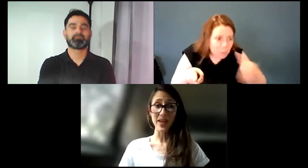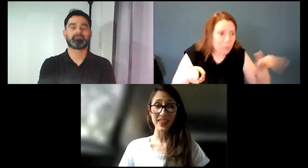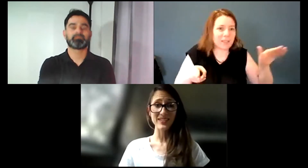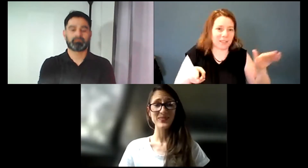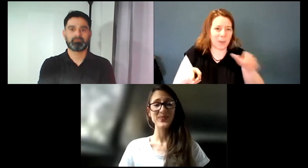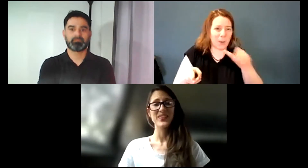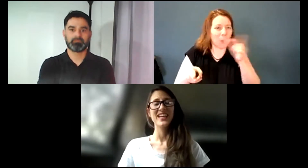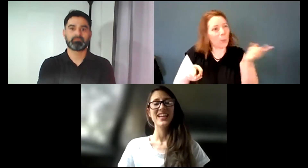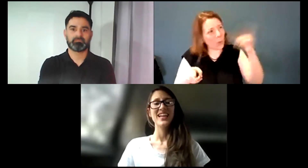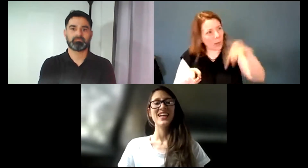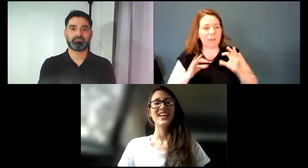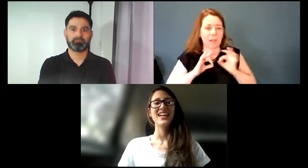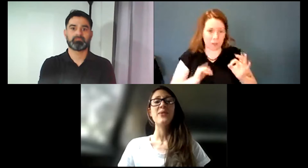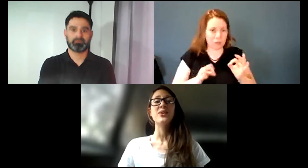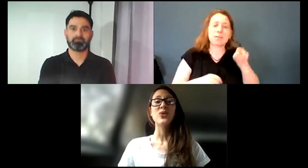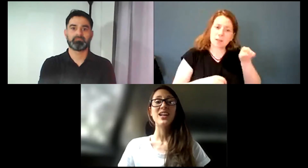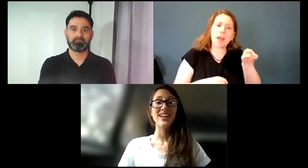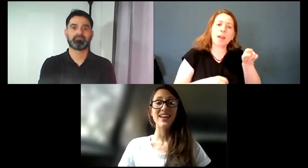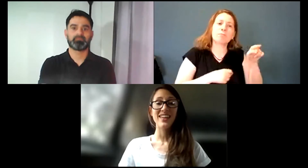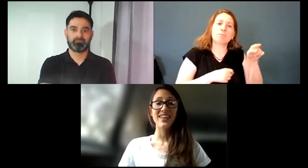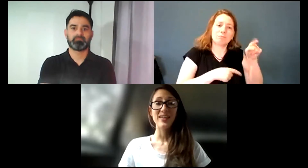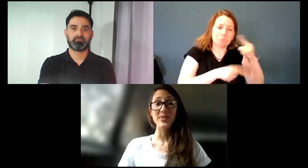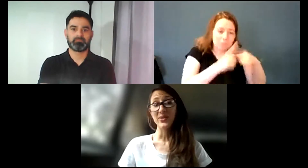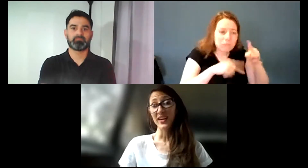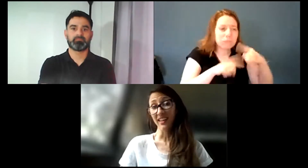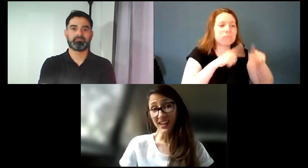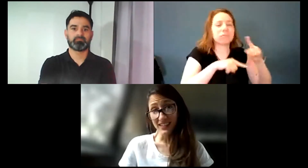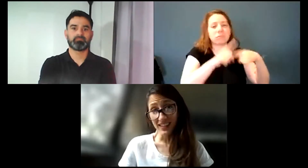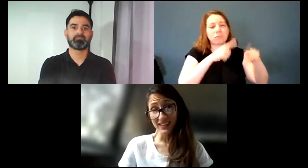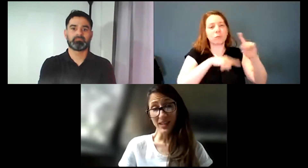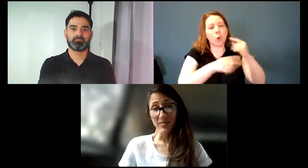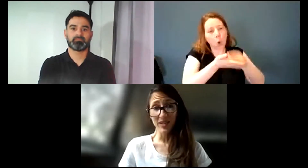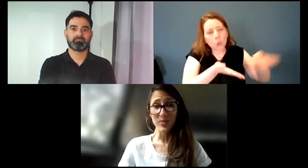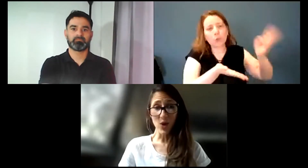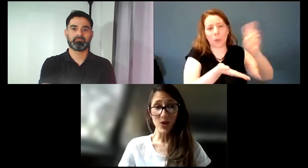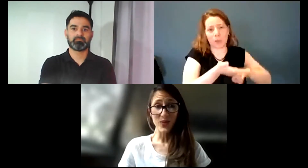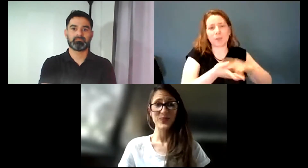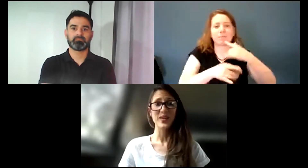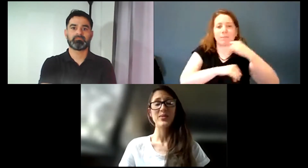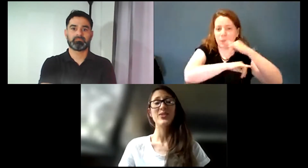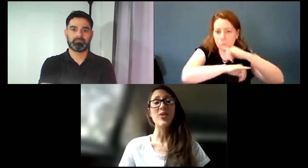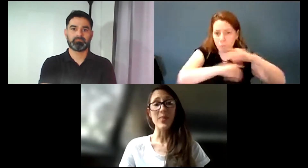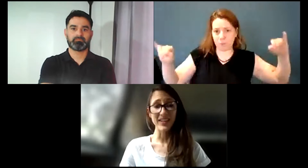seguramente. La virtualidad vino a quedarse también un poco. Ah. Vino a